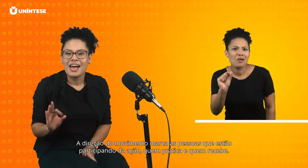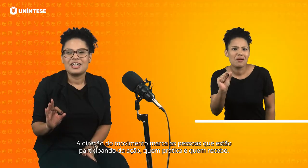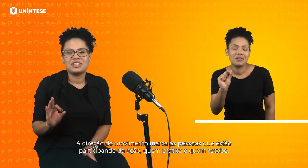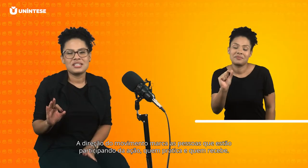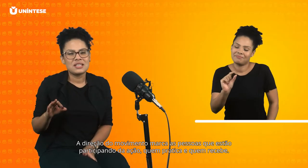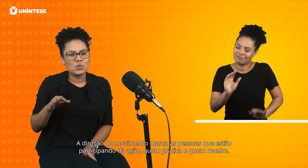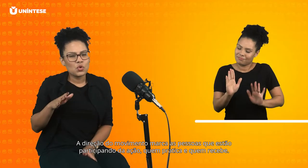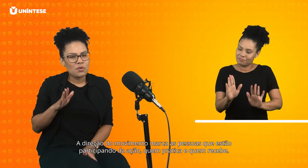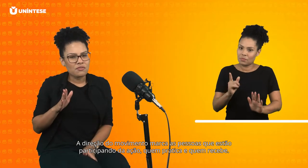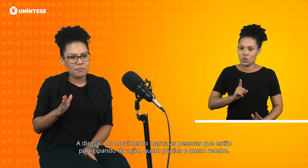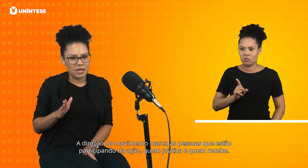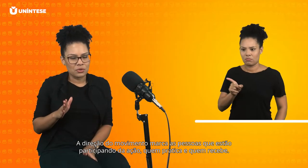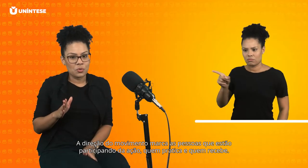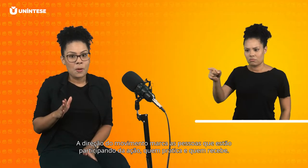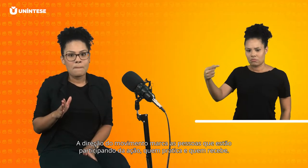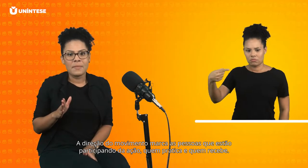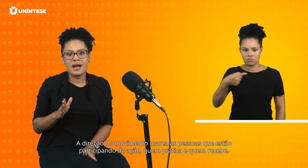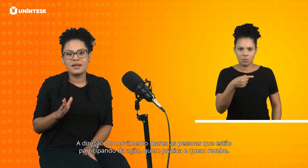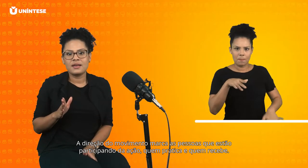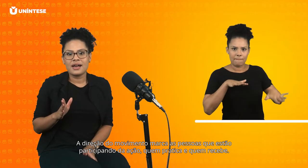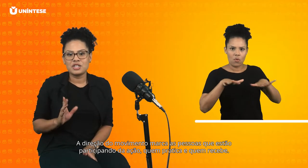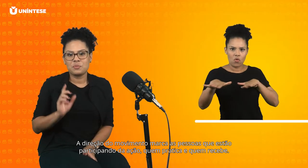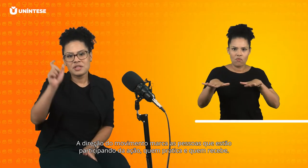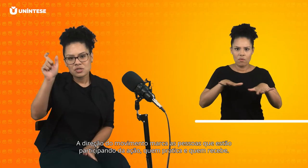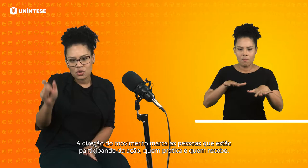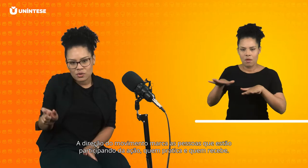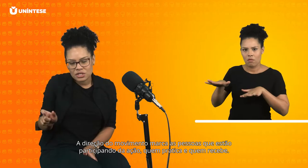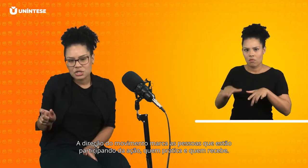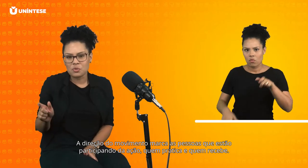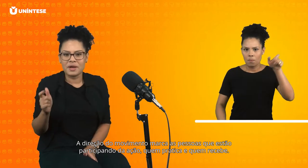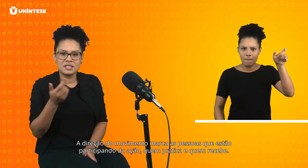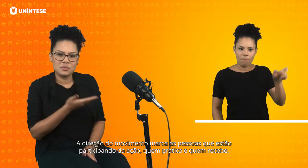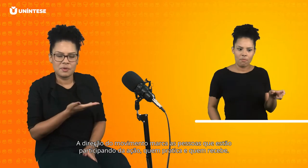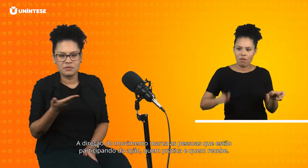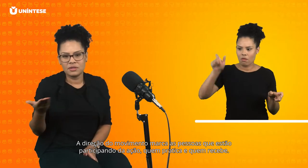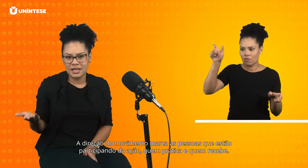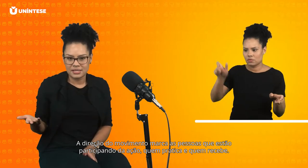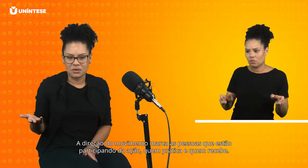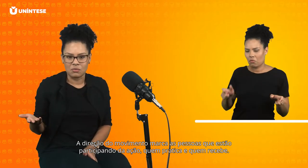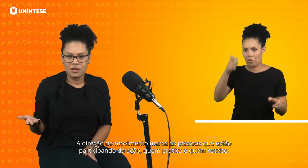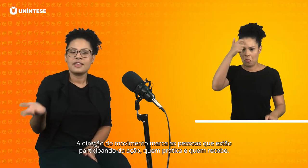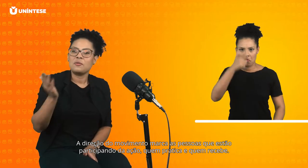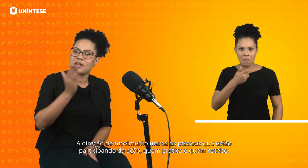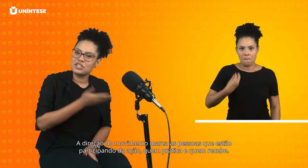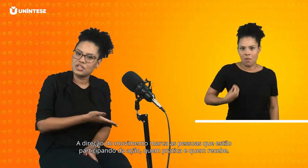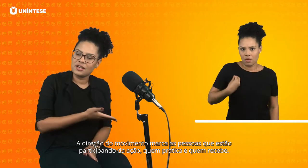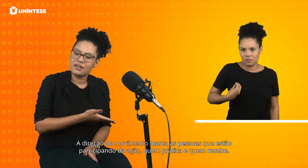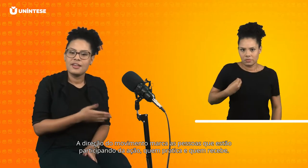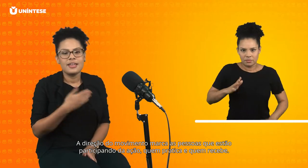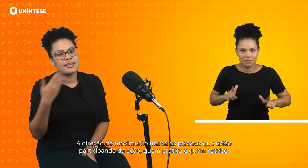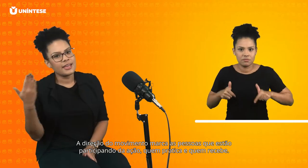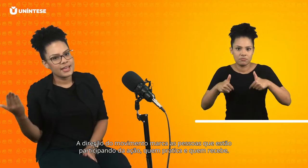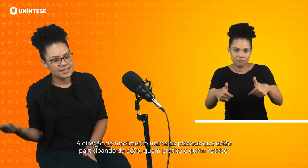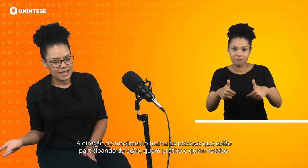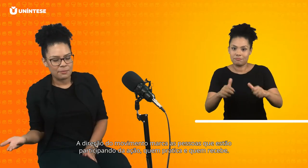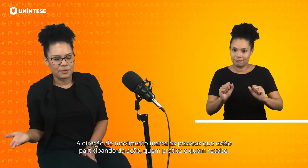A direção do movimento marca as pessoas que estão participando da ação, quem pratica e quem recebe.